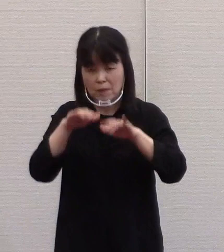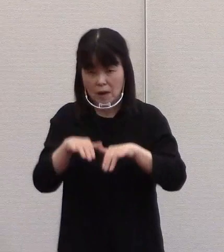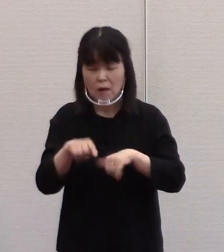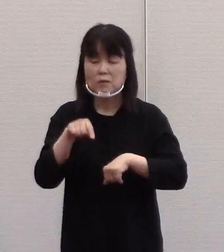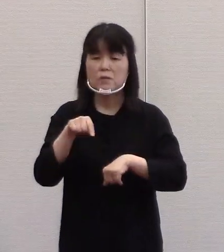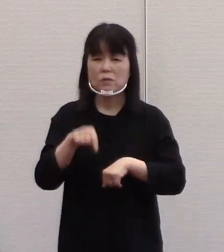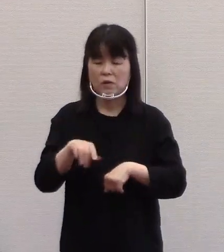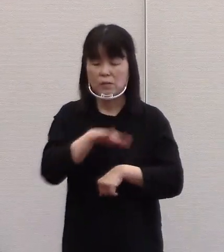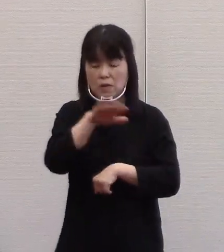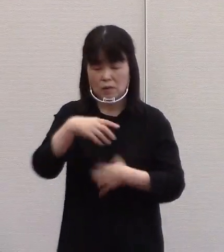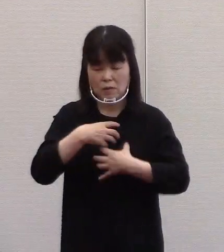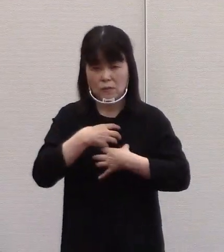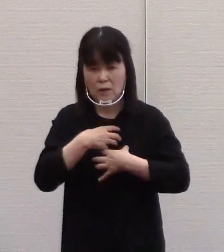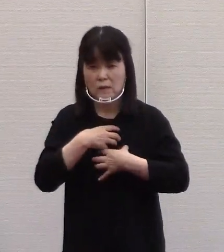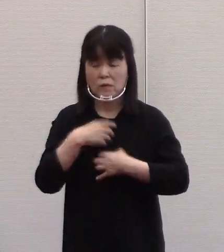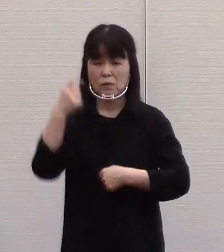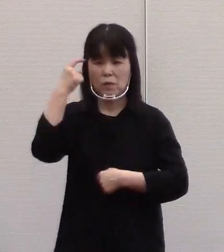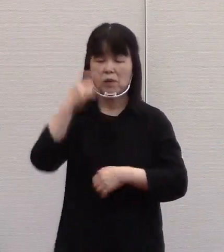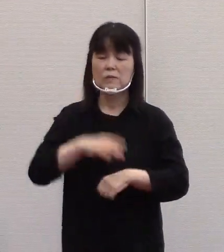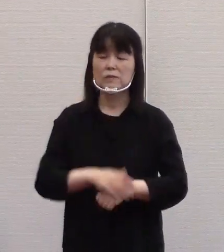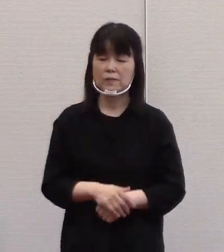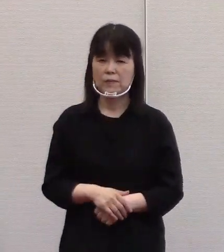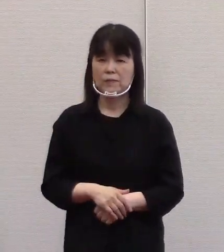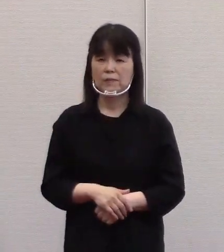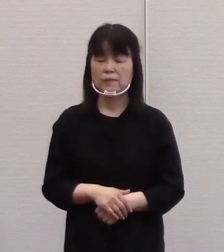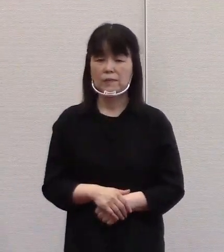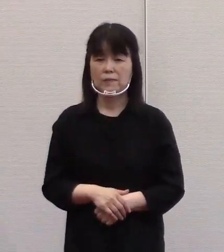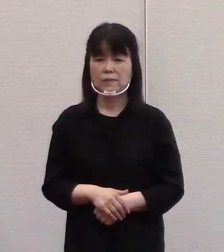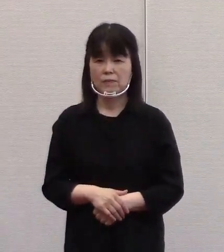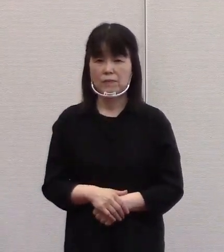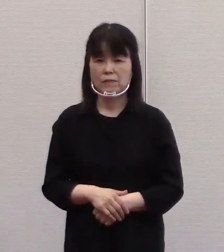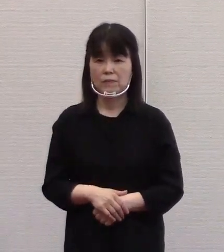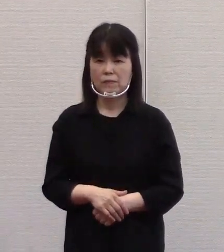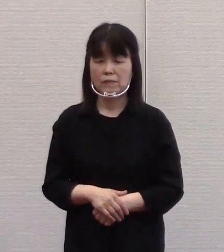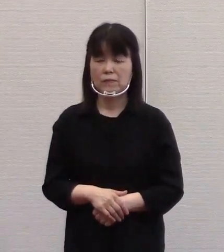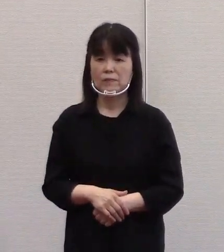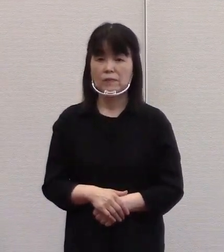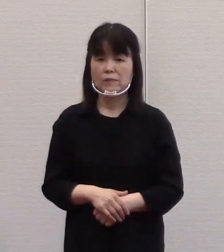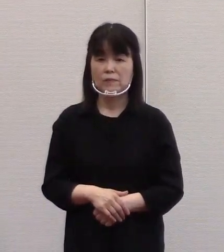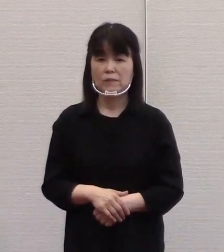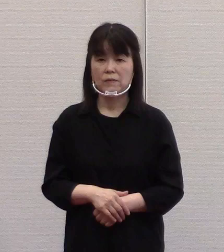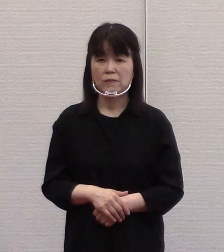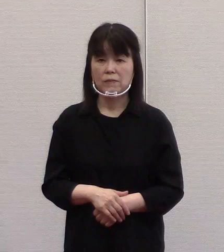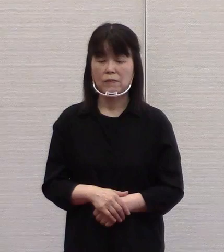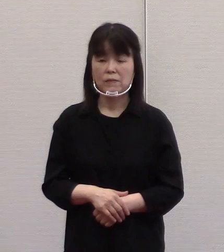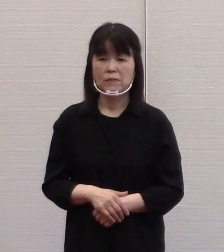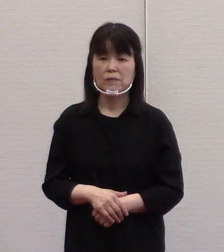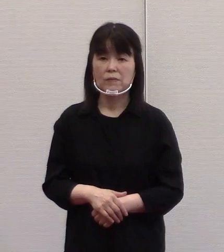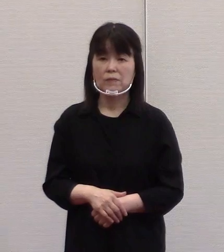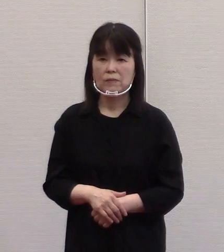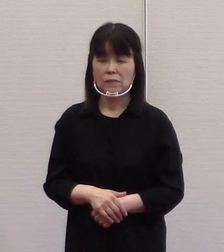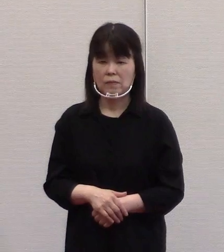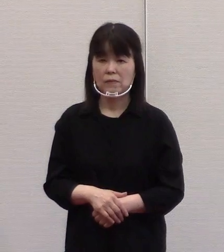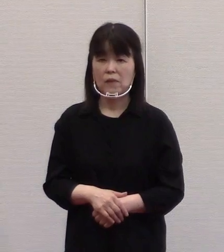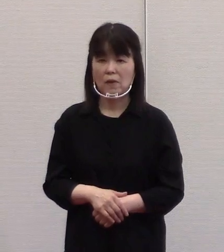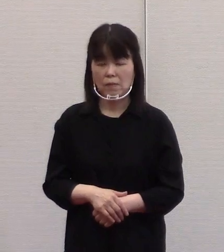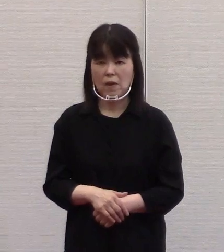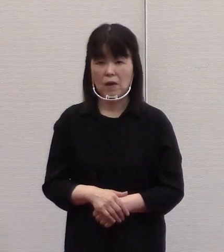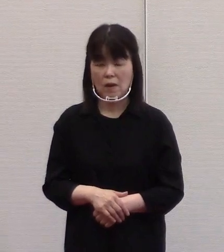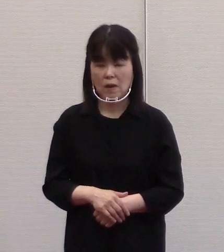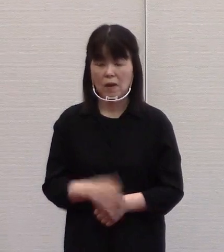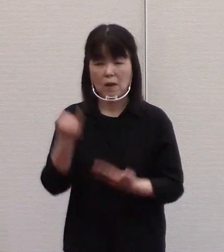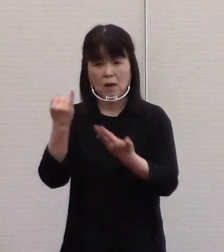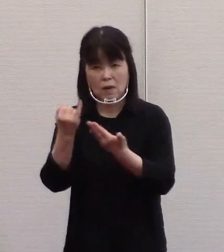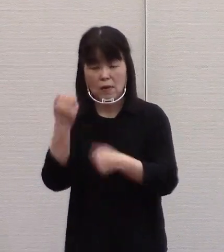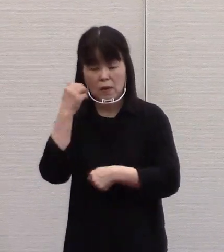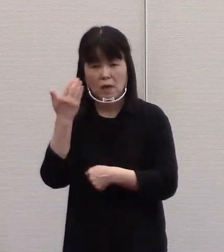しゃると思いますけれども、まあ、くれぐれも先ほども申し上げたようにですね、その犯人探しのような話